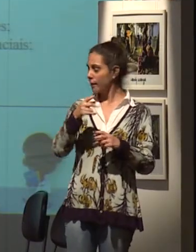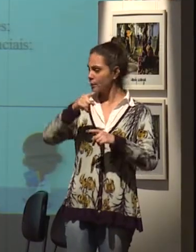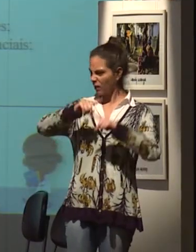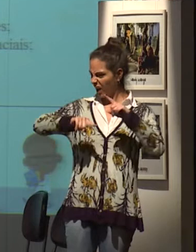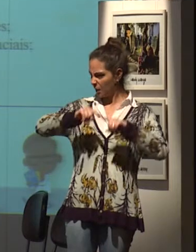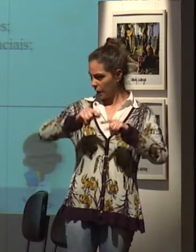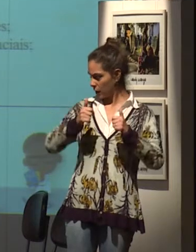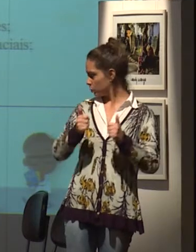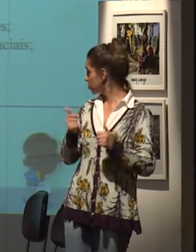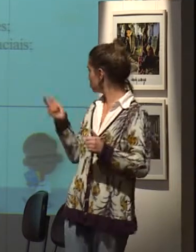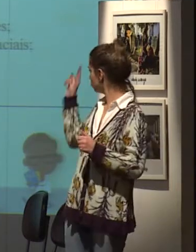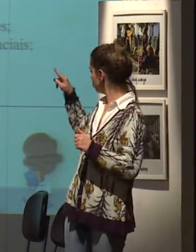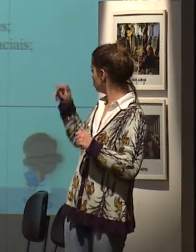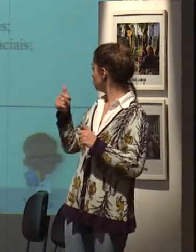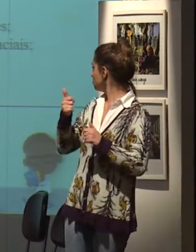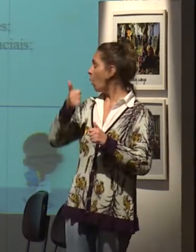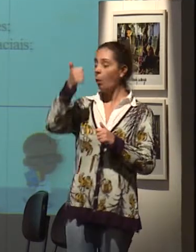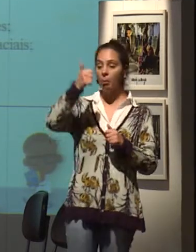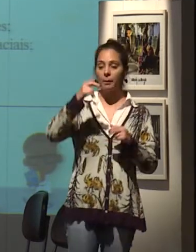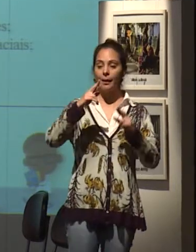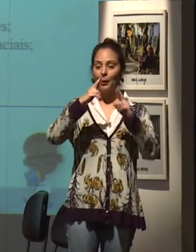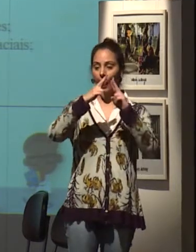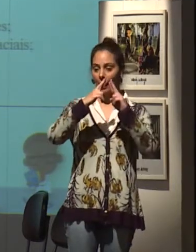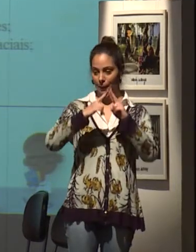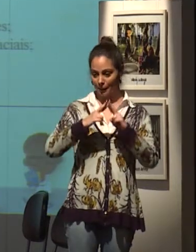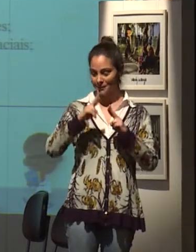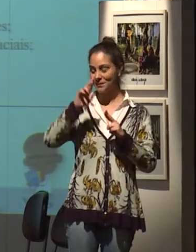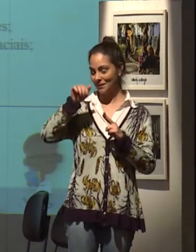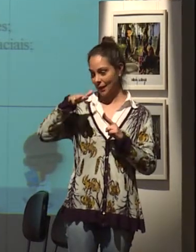Então, eu selecionei 4 elementos. O primeiro é a rima.